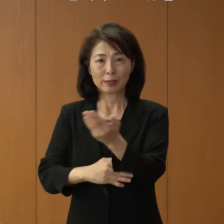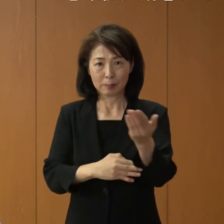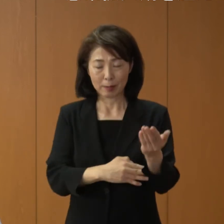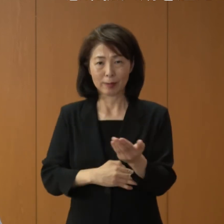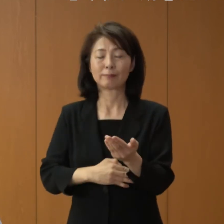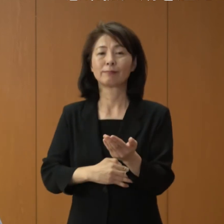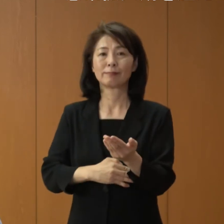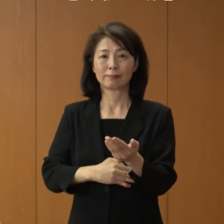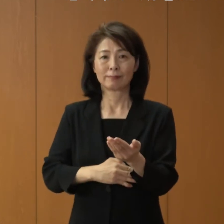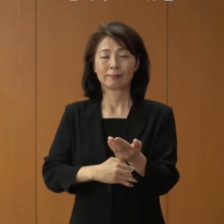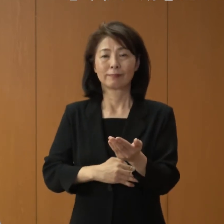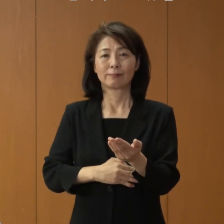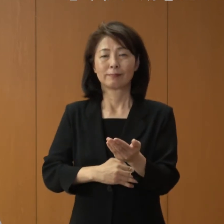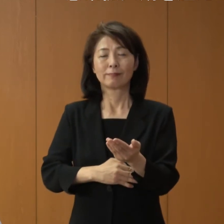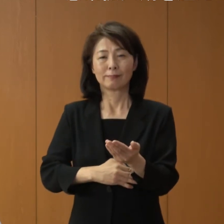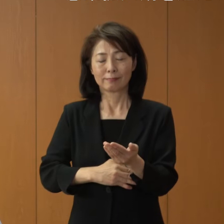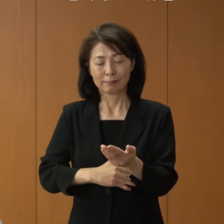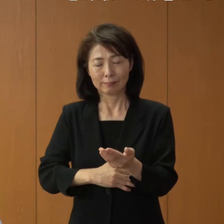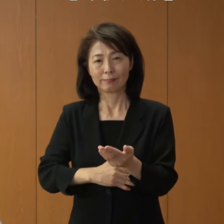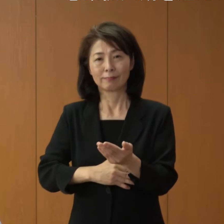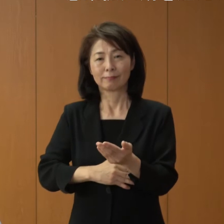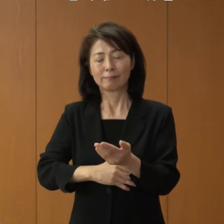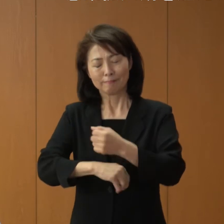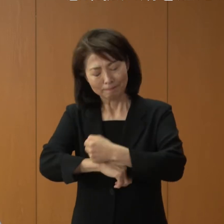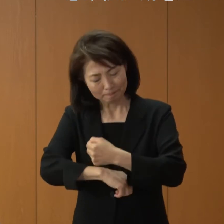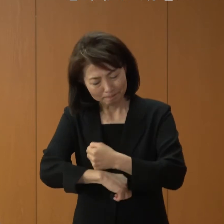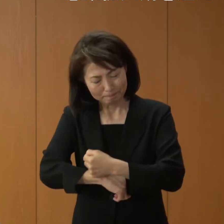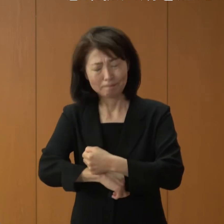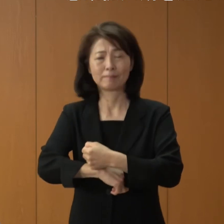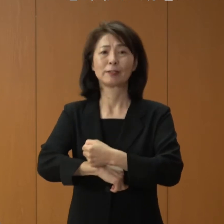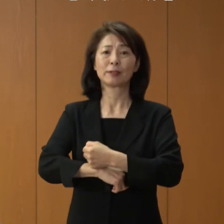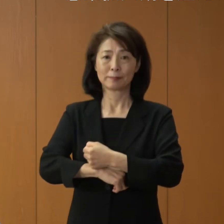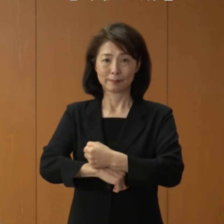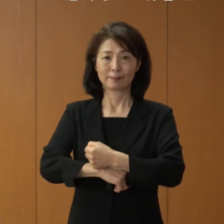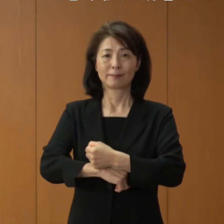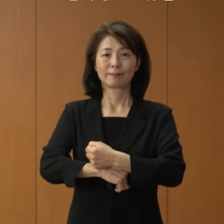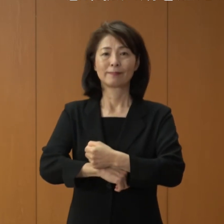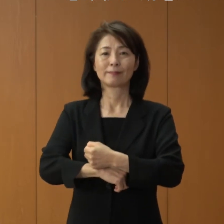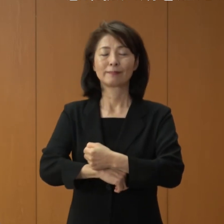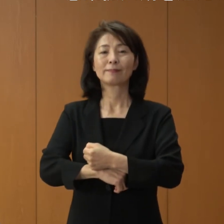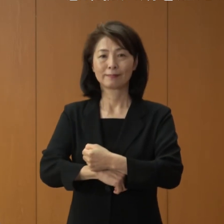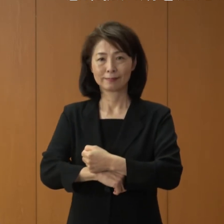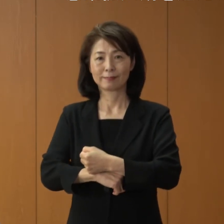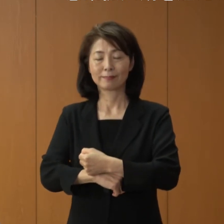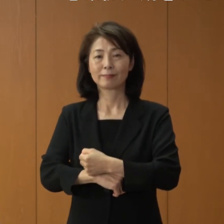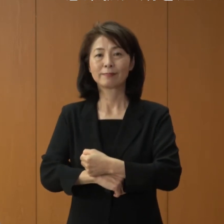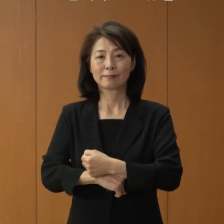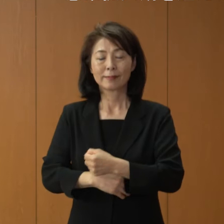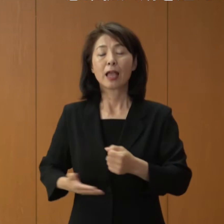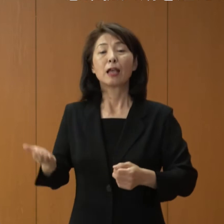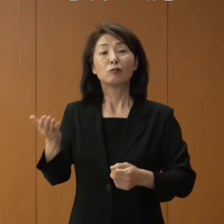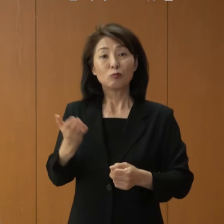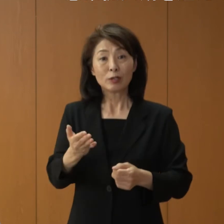でに大変なご苦労をおかけしていますが、次のことについて強